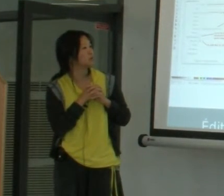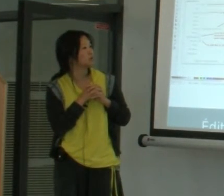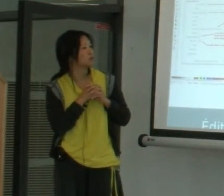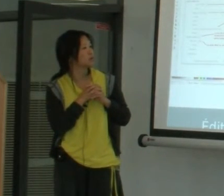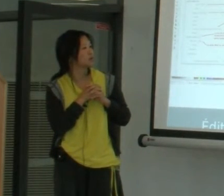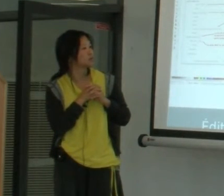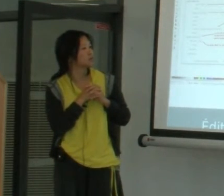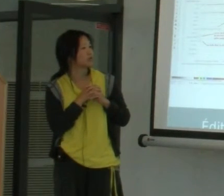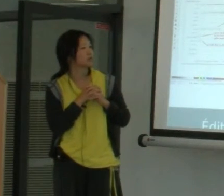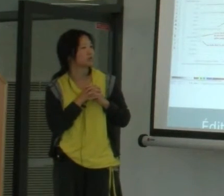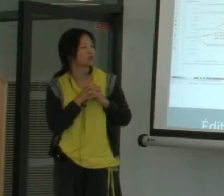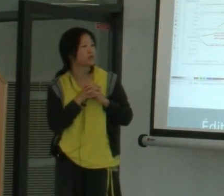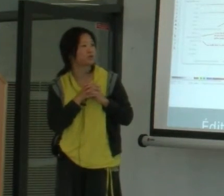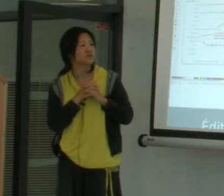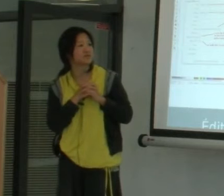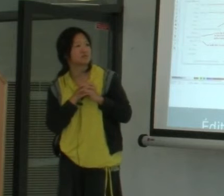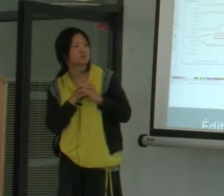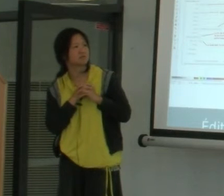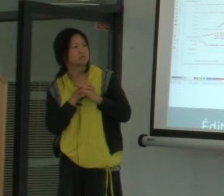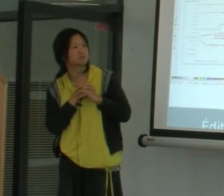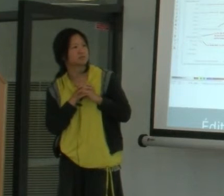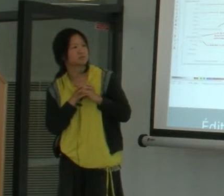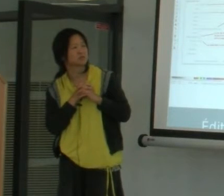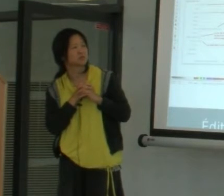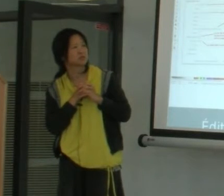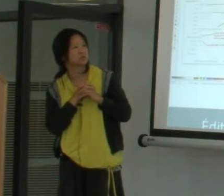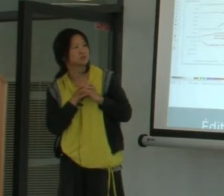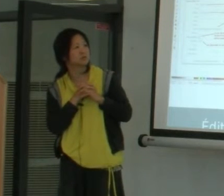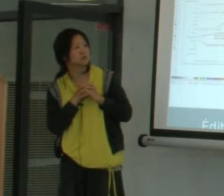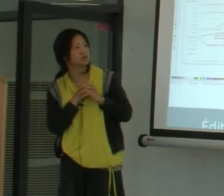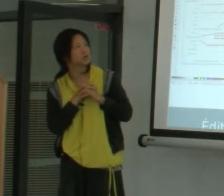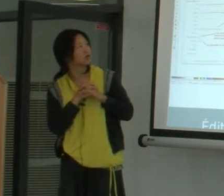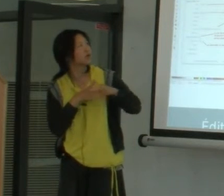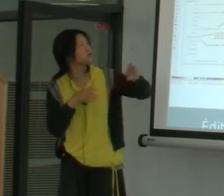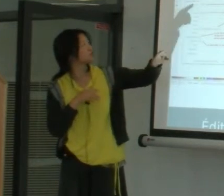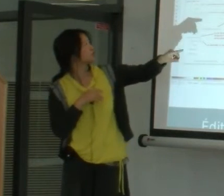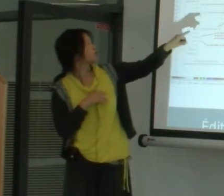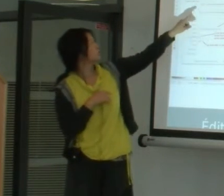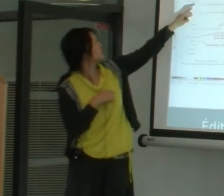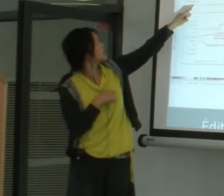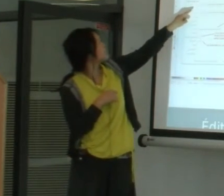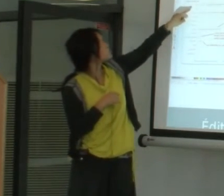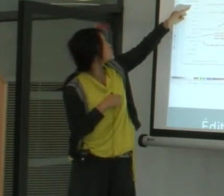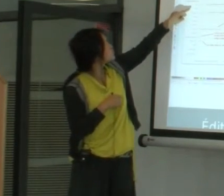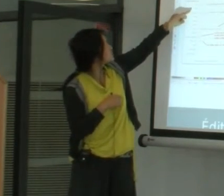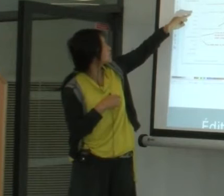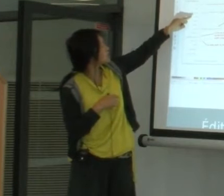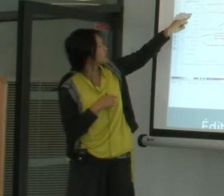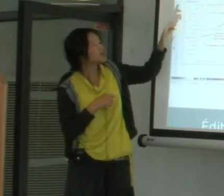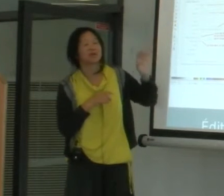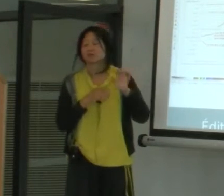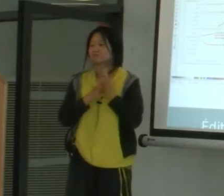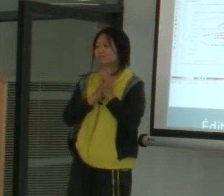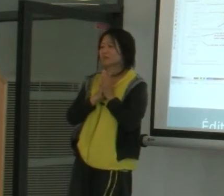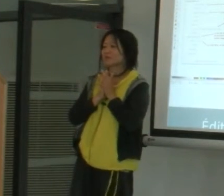Donc on va copier le dessin. Voilà, et sur. Donc là, il y a, je ne sais plus ce qui est écrit en